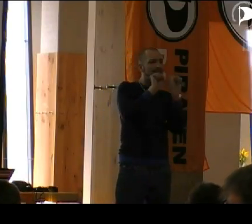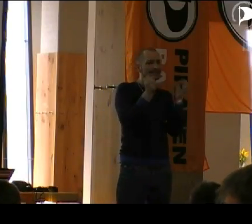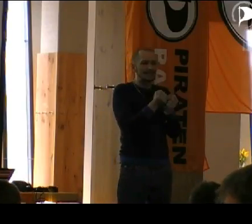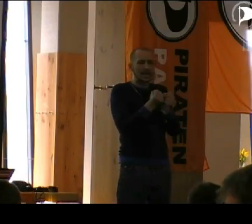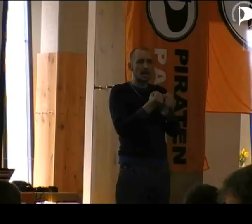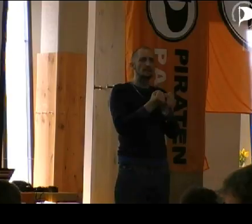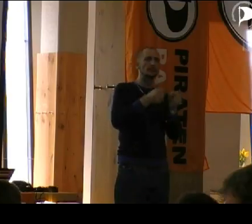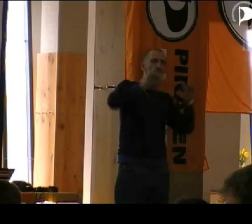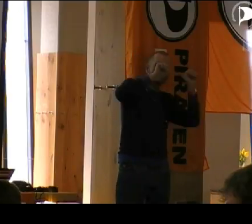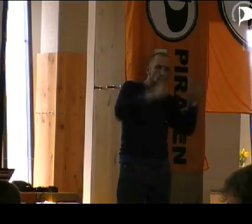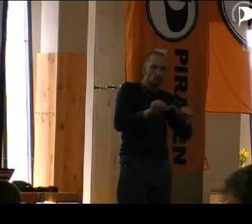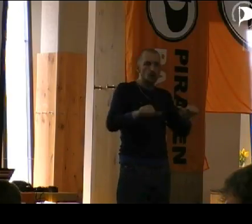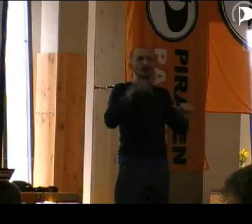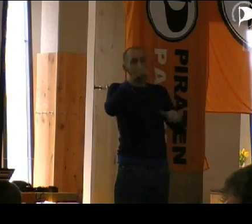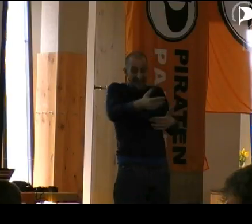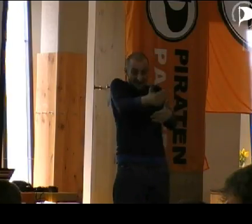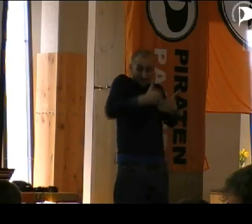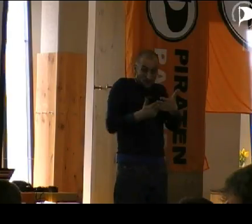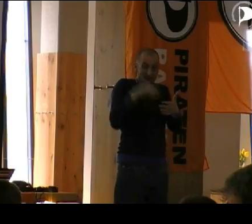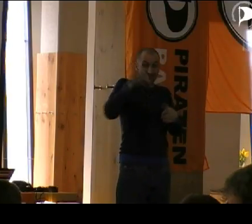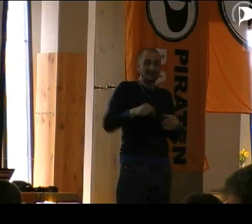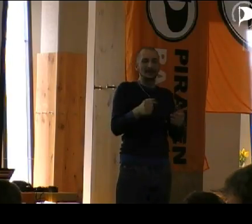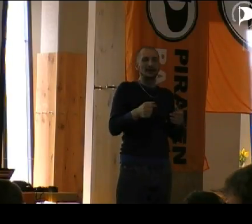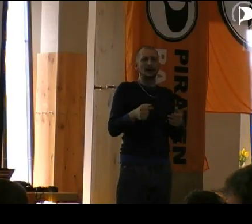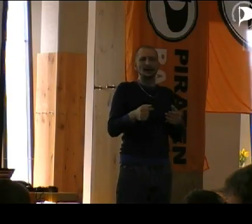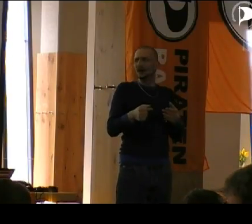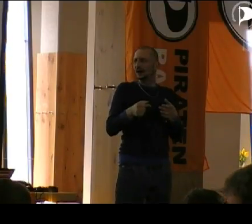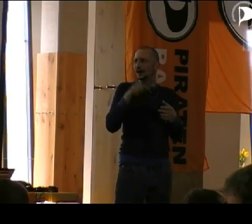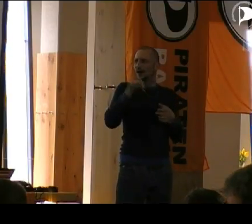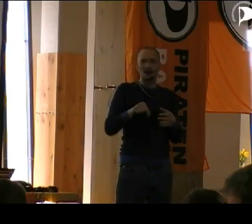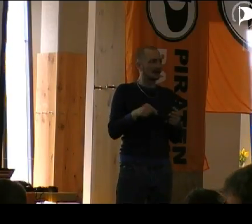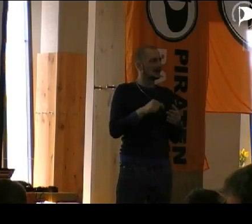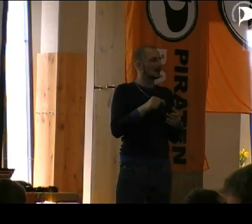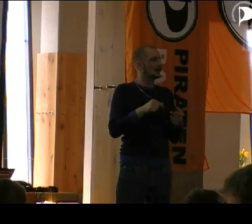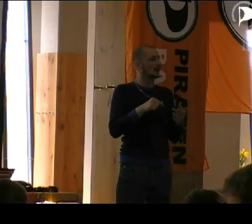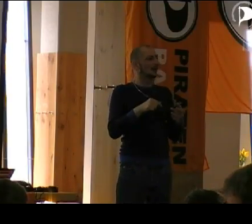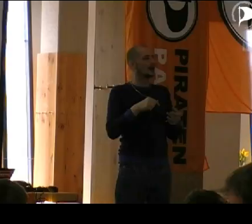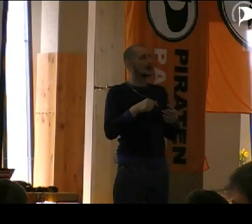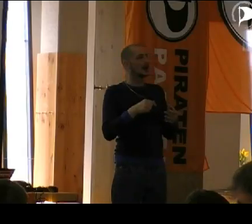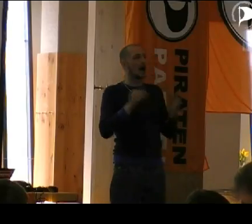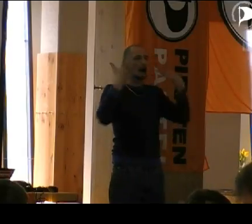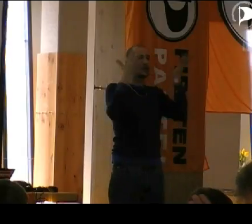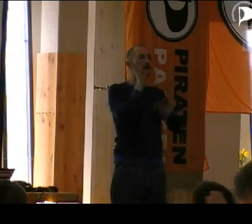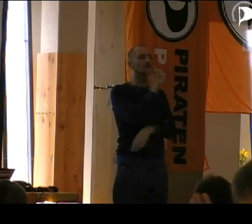vor vorher mal ist eine proprietäre software applaus will denke aber dass betreut